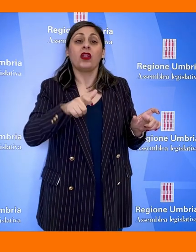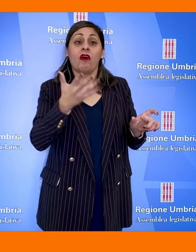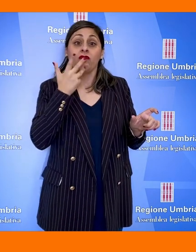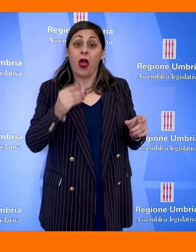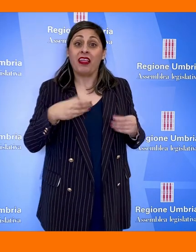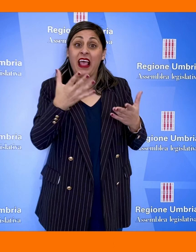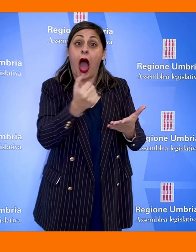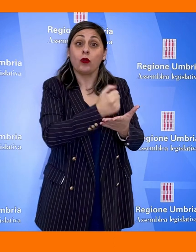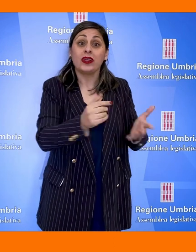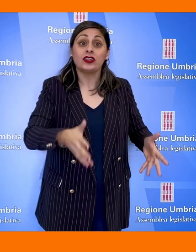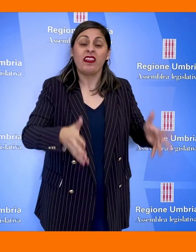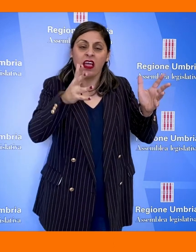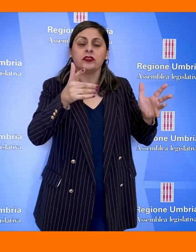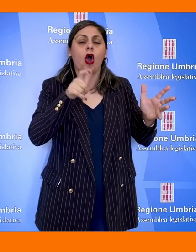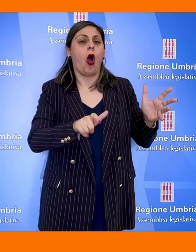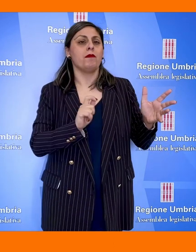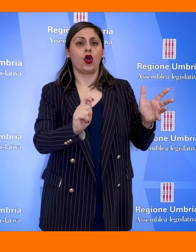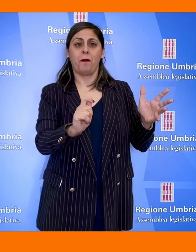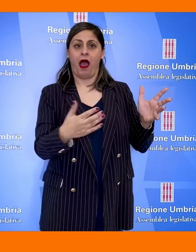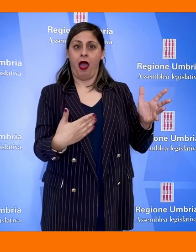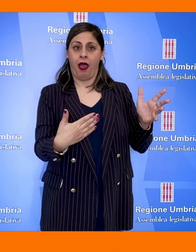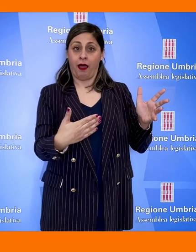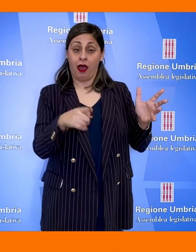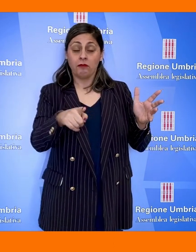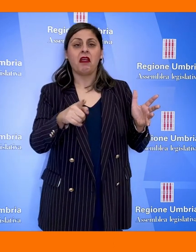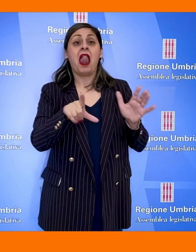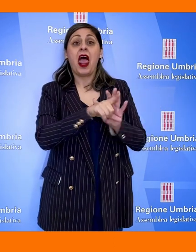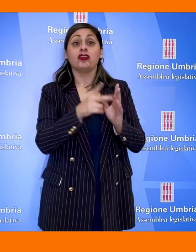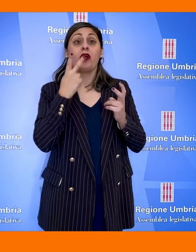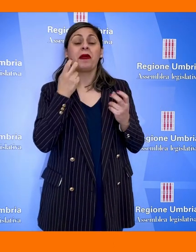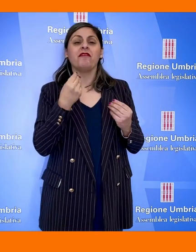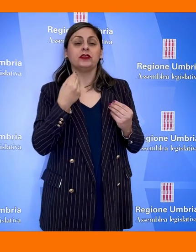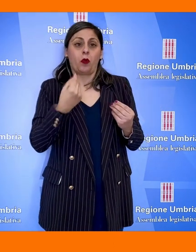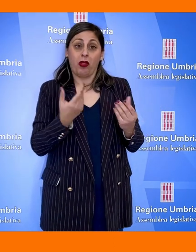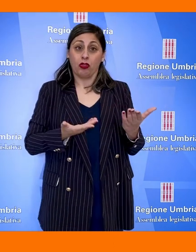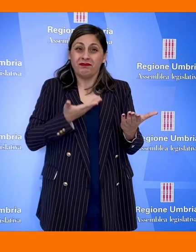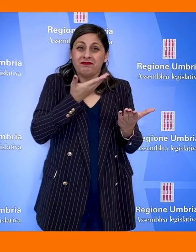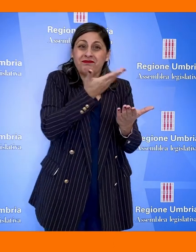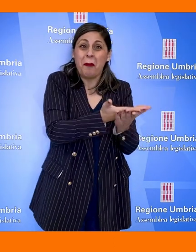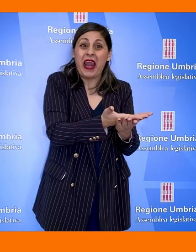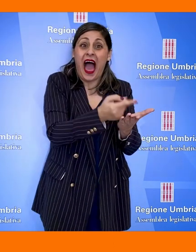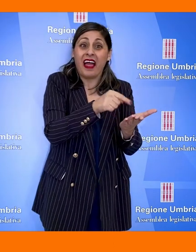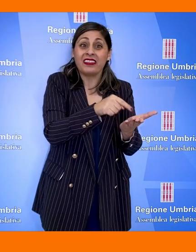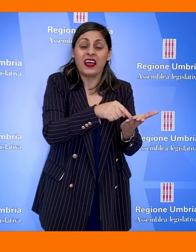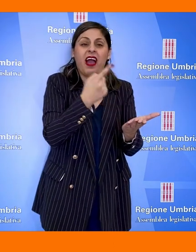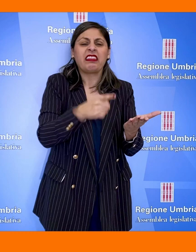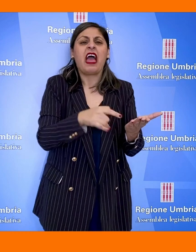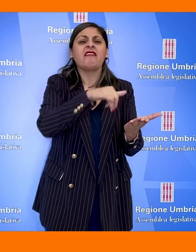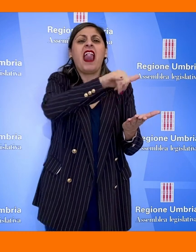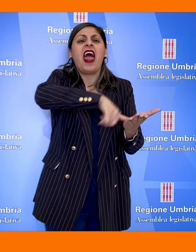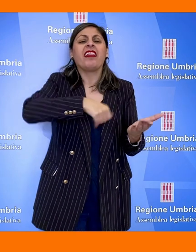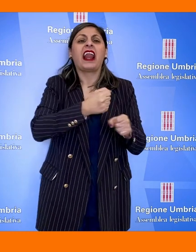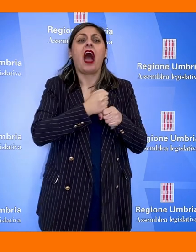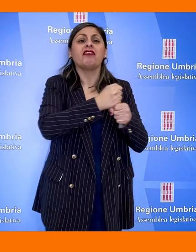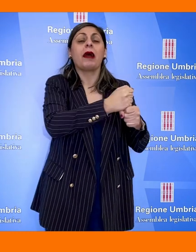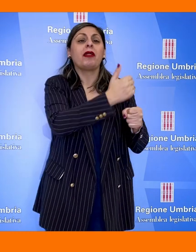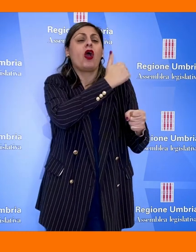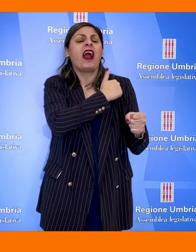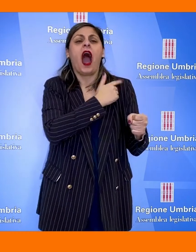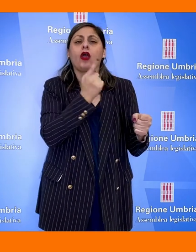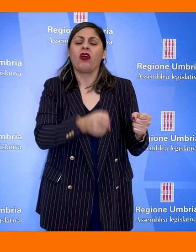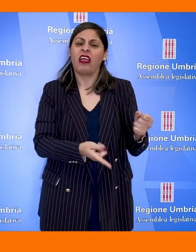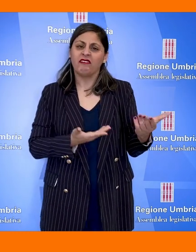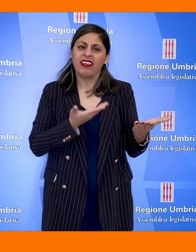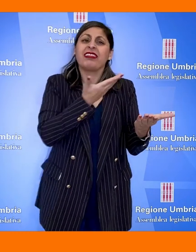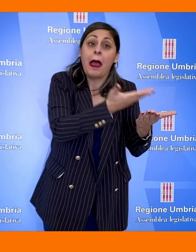ottenere qualsiasi autorizzazione edilizia. La legge prevede il deposito, al momento della presentazione della pratica, della lettera di affidamento